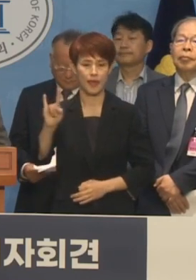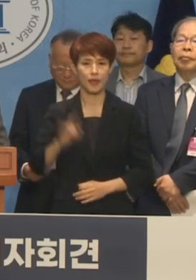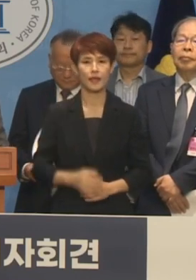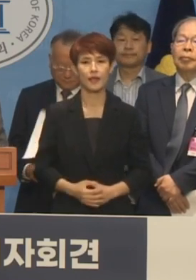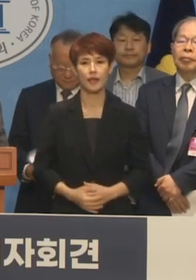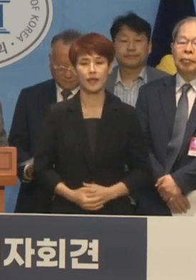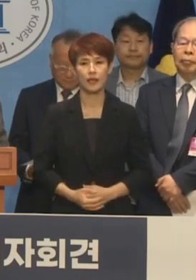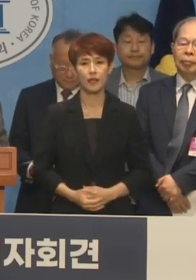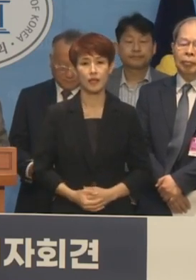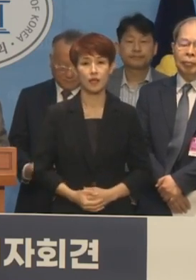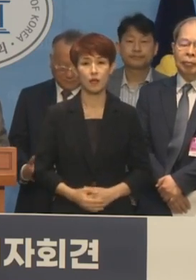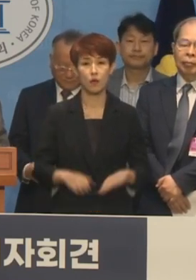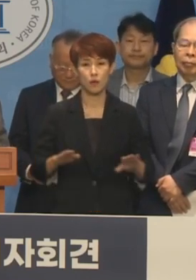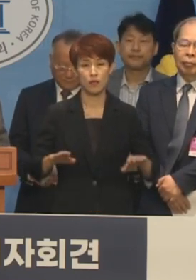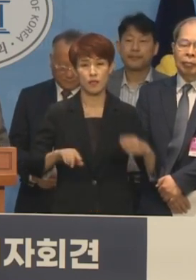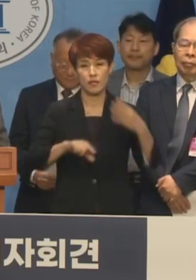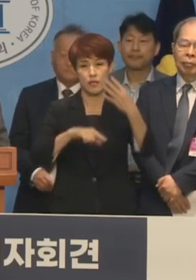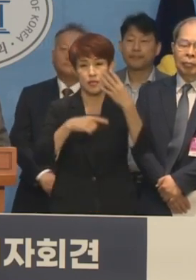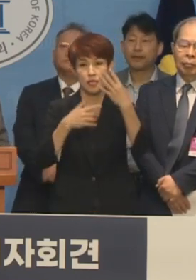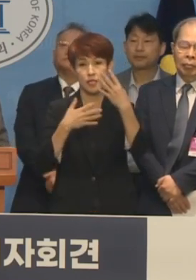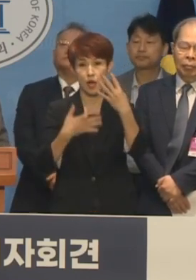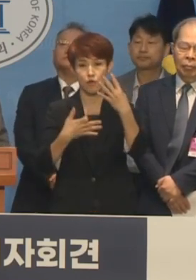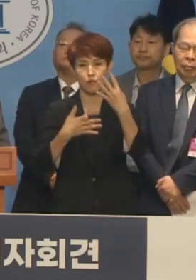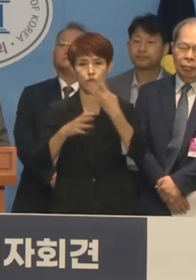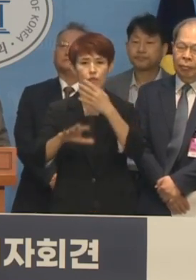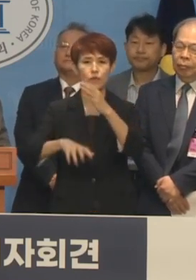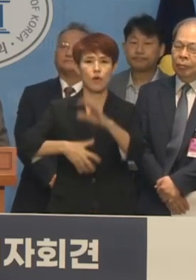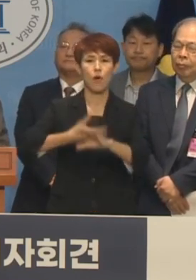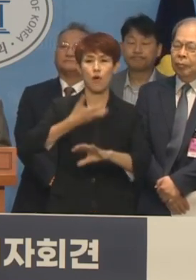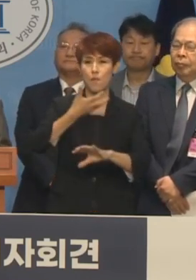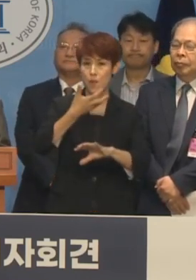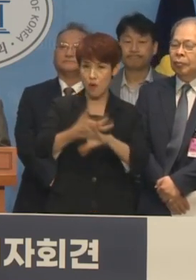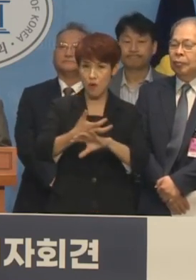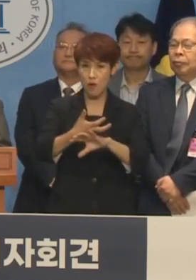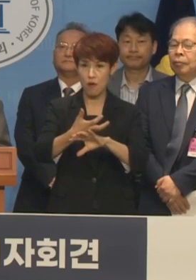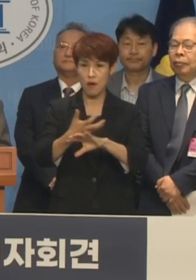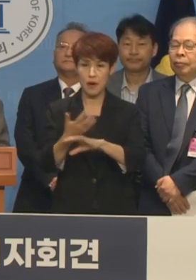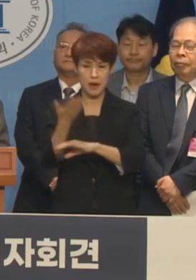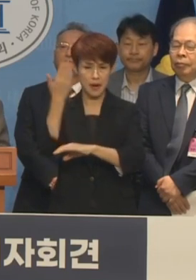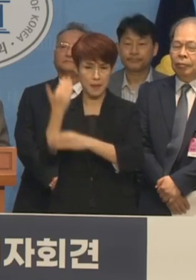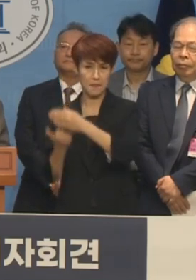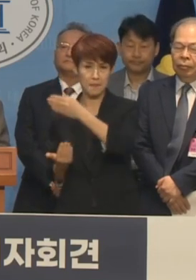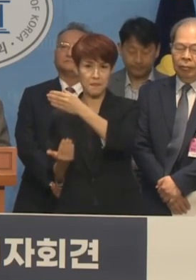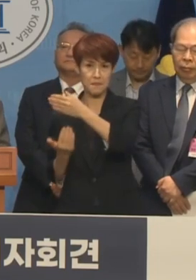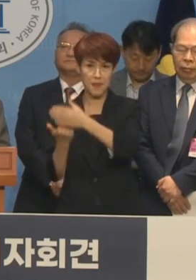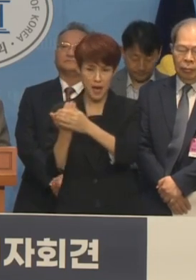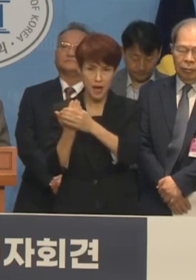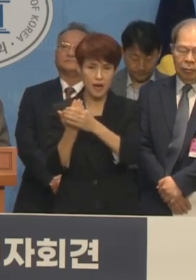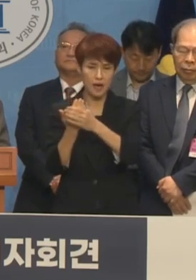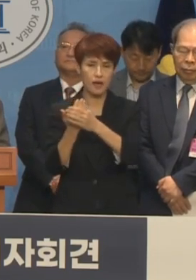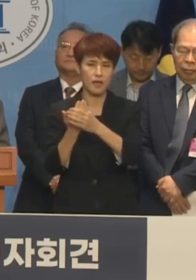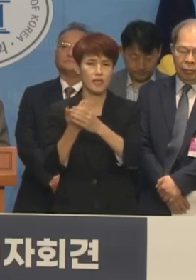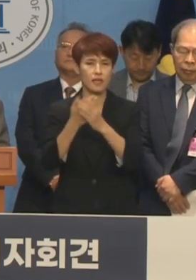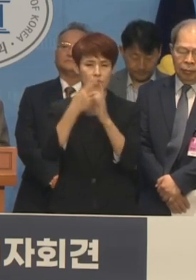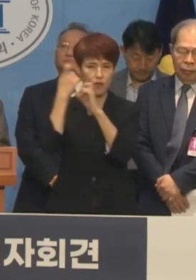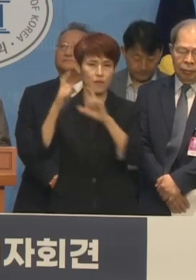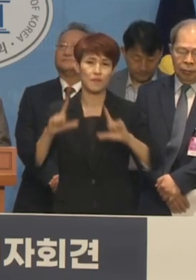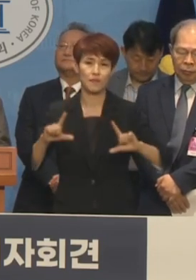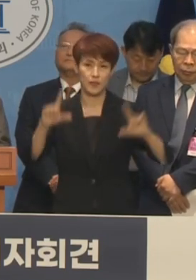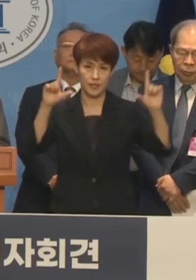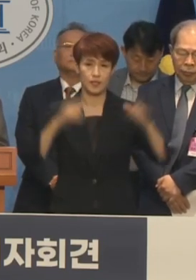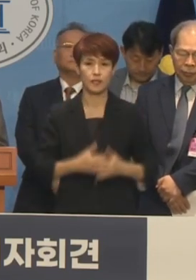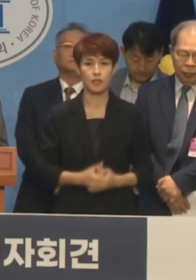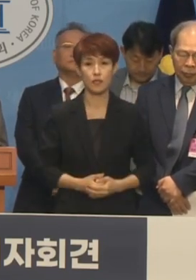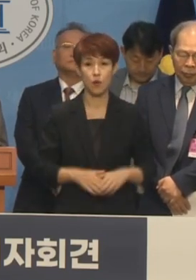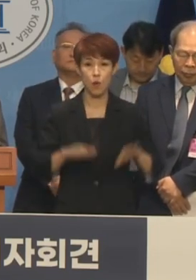오늘 4.19 혁명이 있었던 아주 뜻깊은 날입니다. 특별히